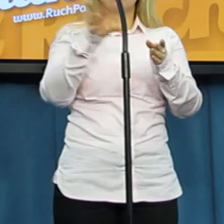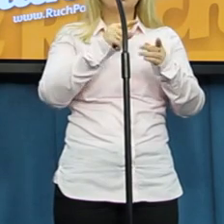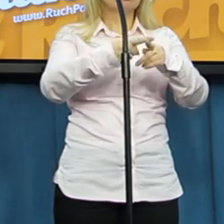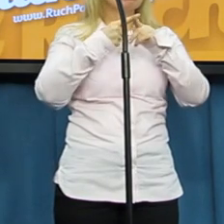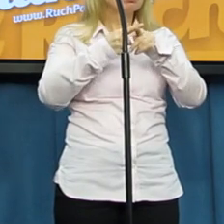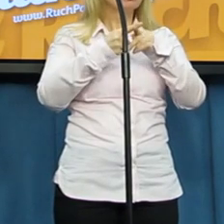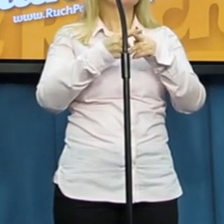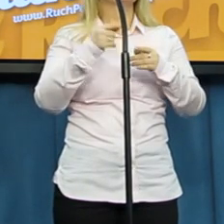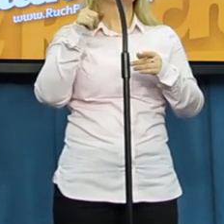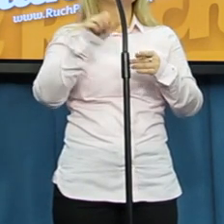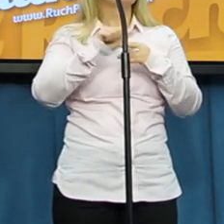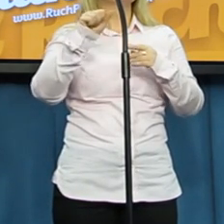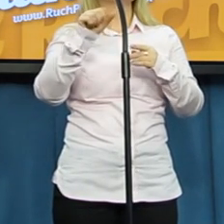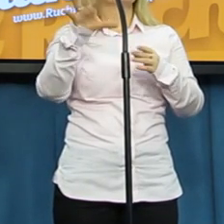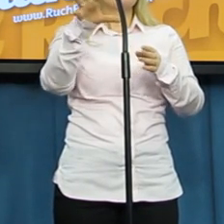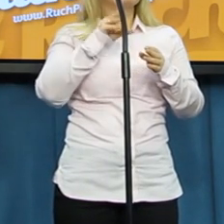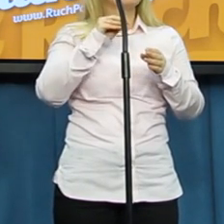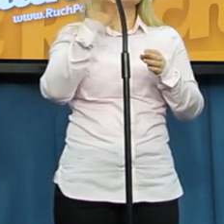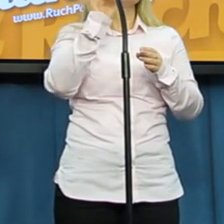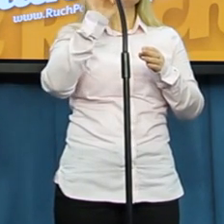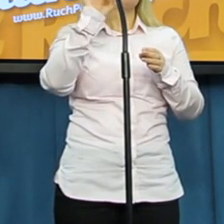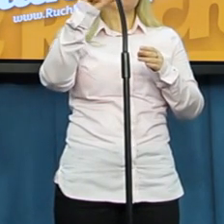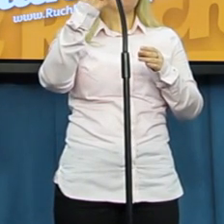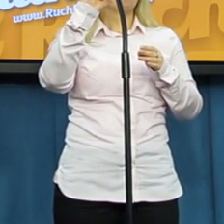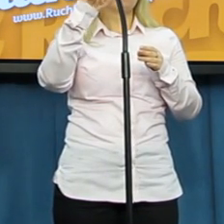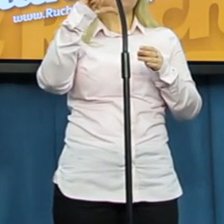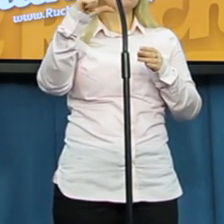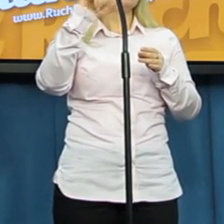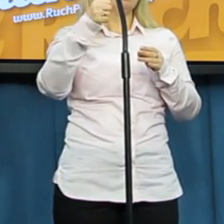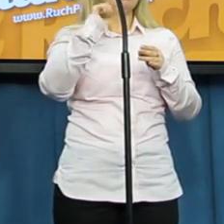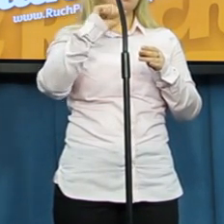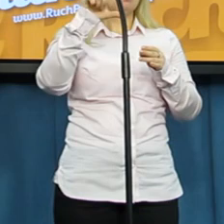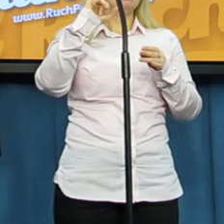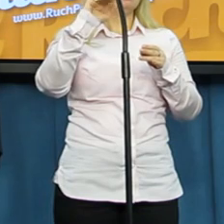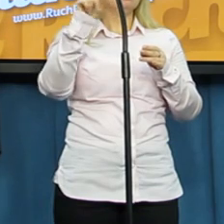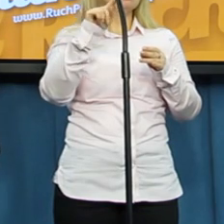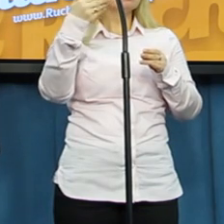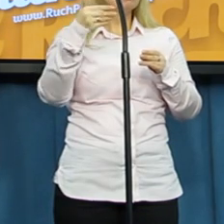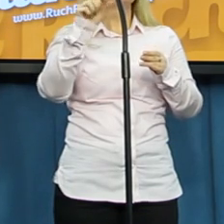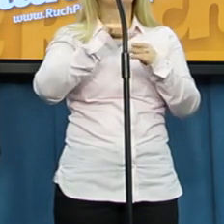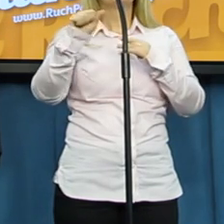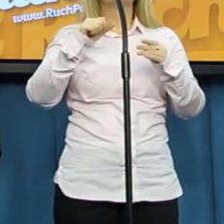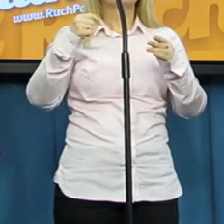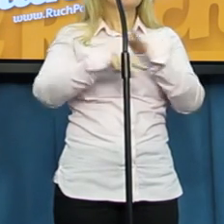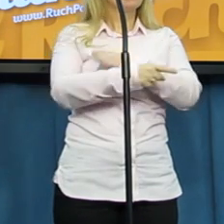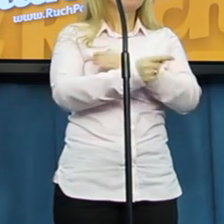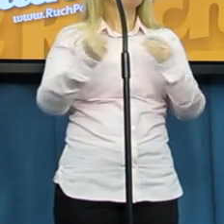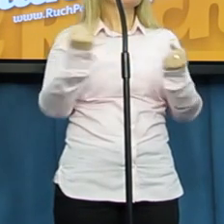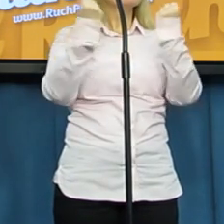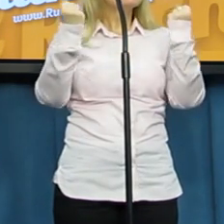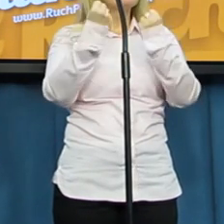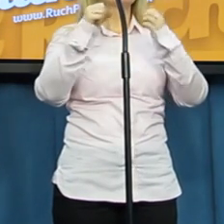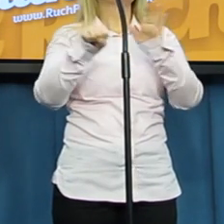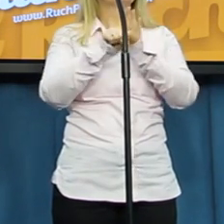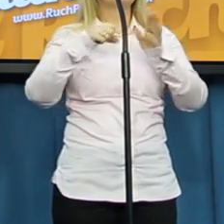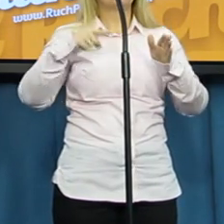ramach socjalistów, to na pewno jest głęboka i taka determinacja wręcz w tym kierunku do